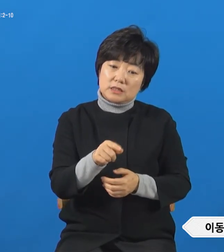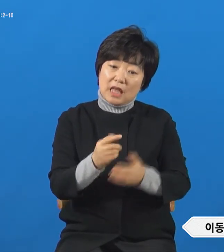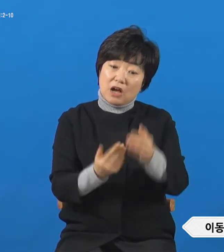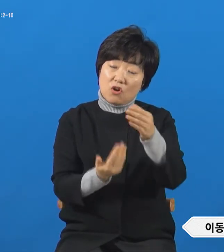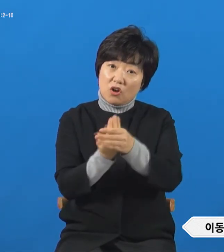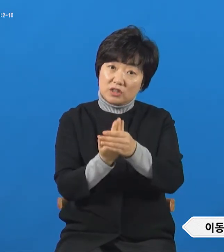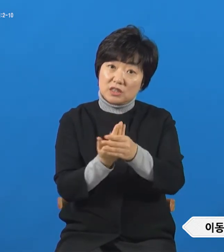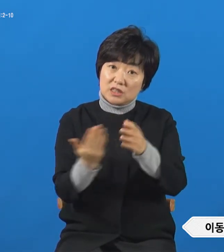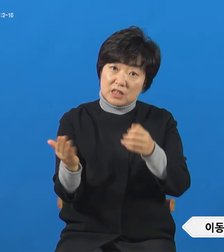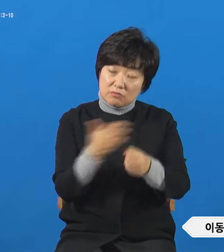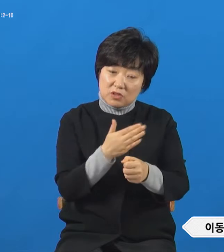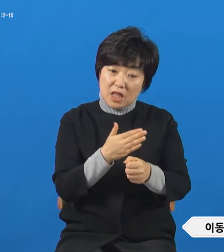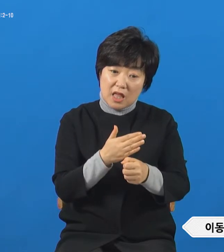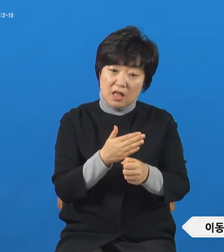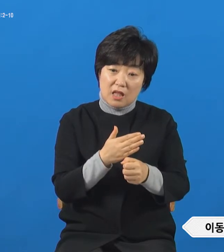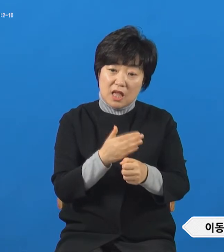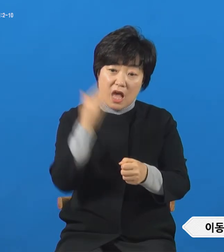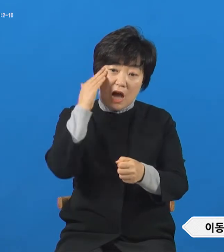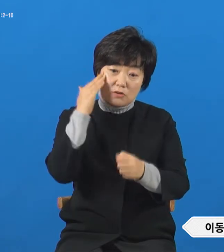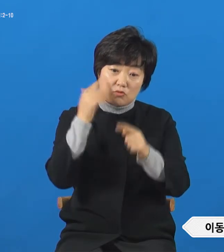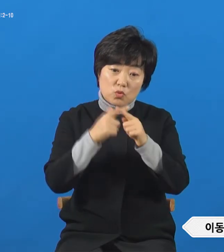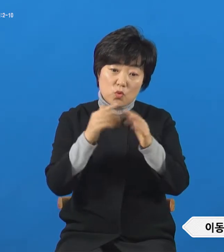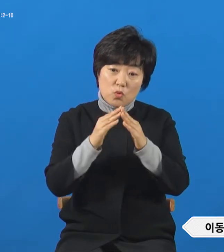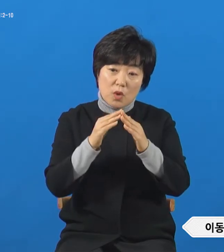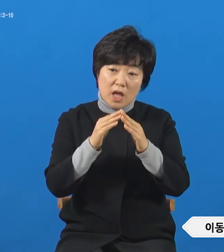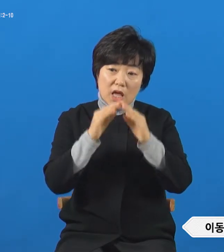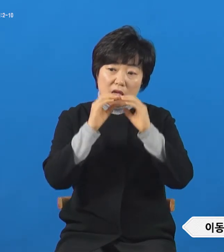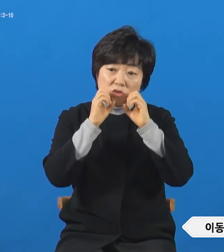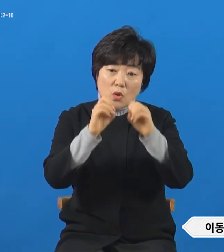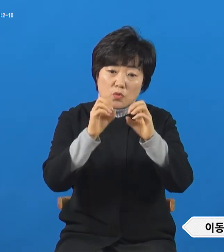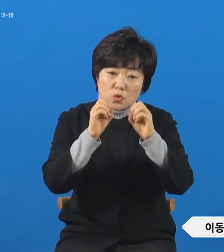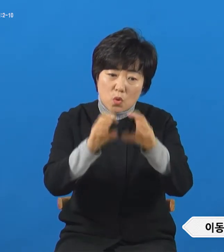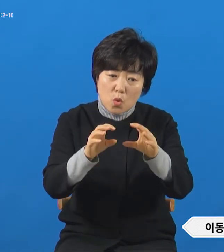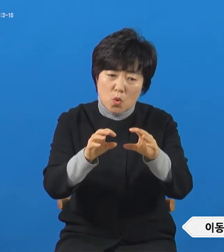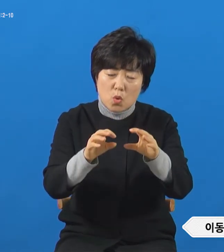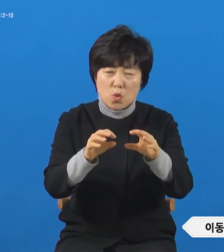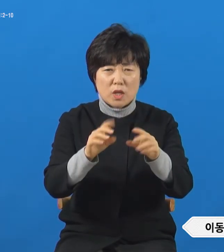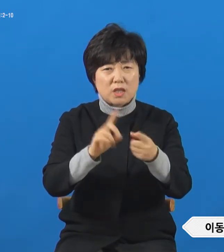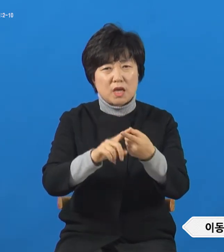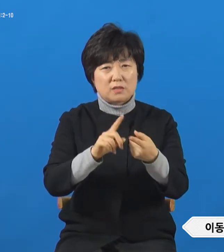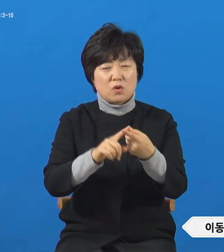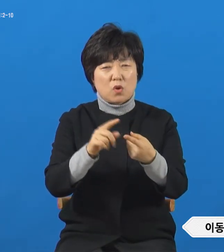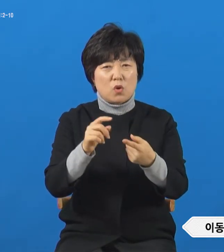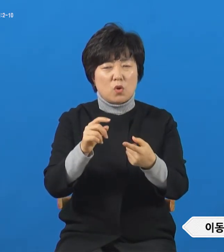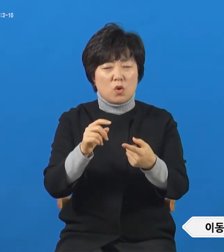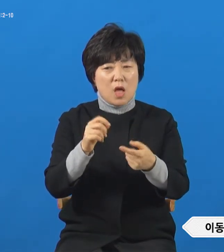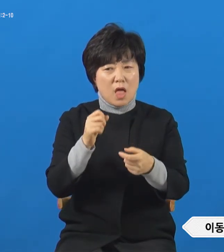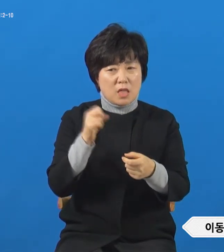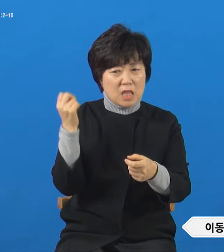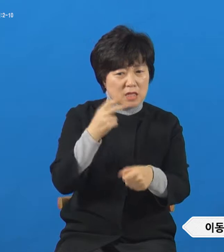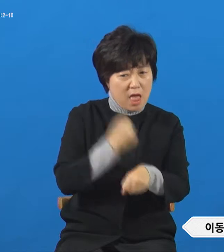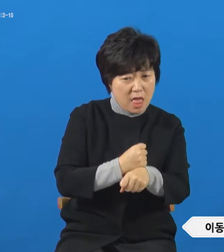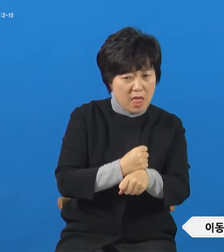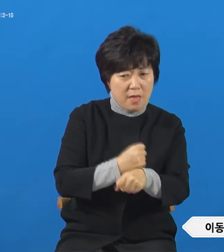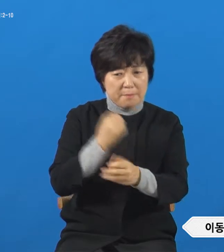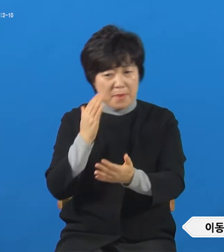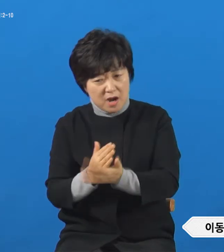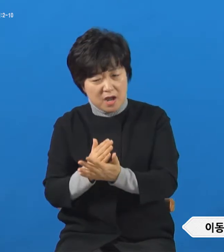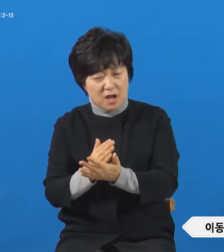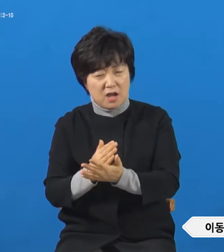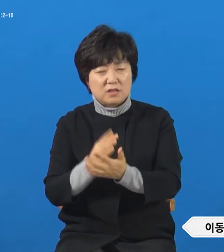한 사건이었음에 틀림이 없습니다. 그래도 단기 선교 해야만 할까요?